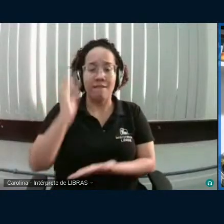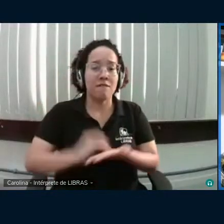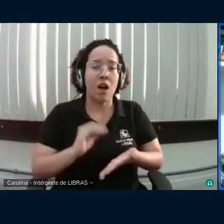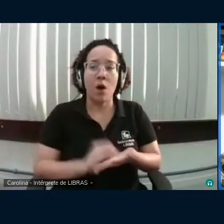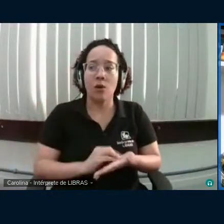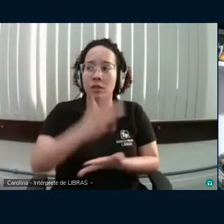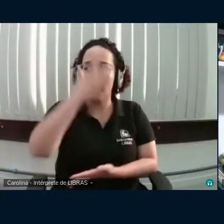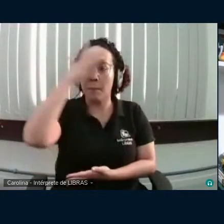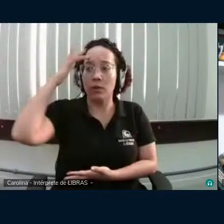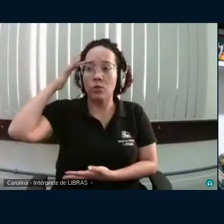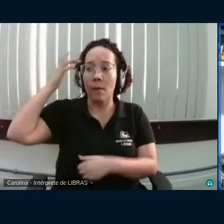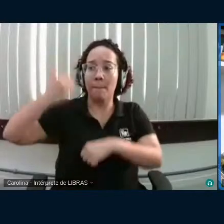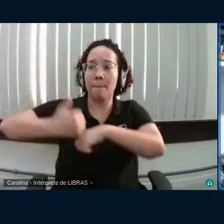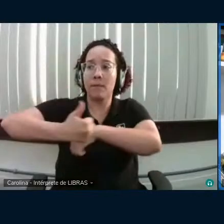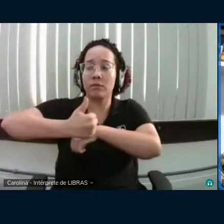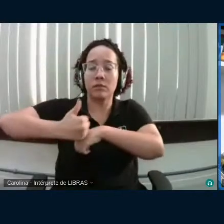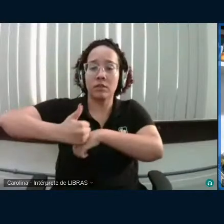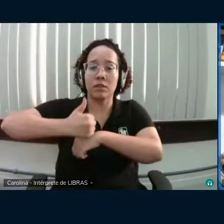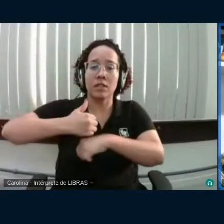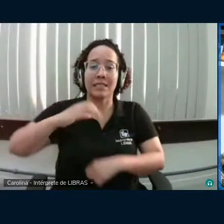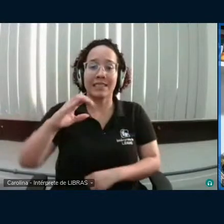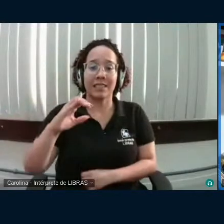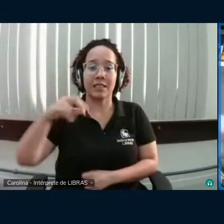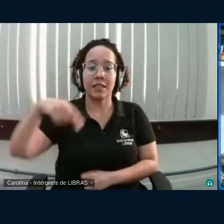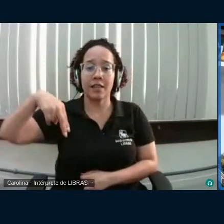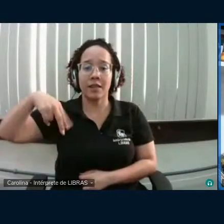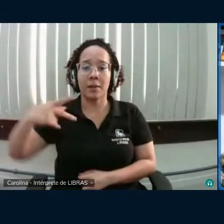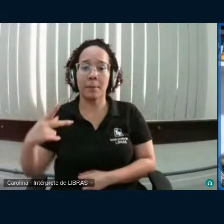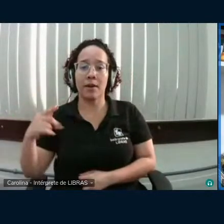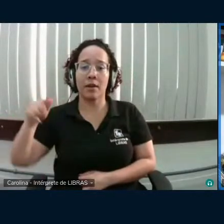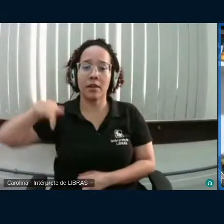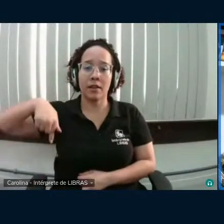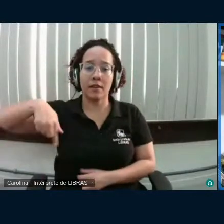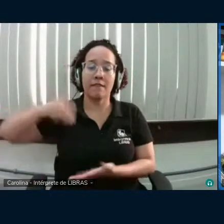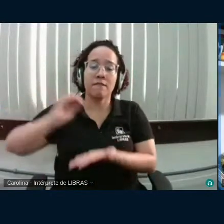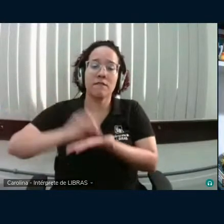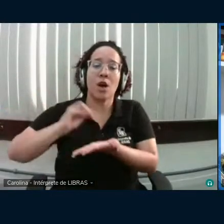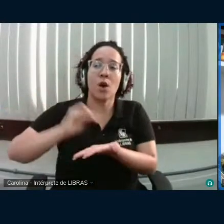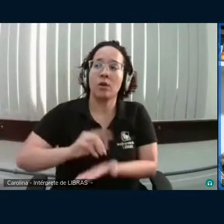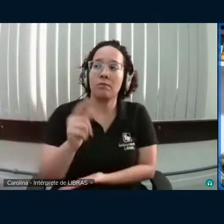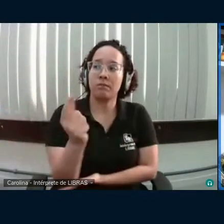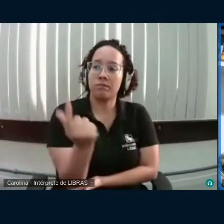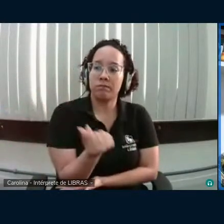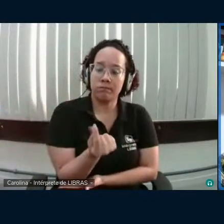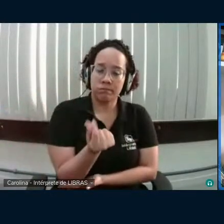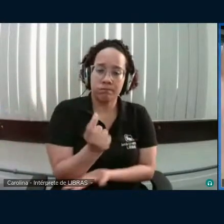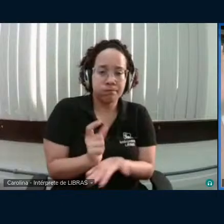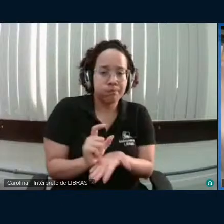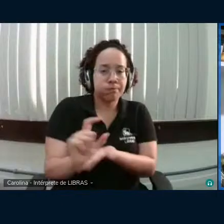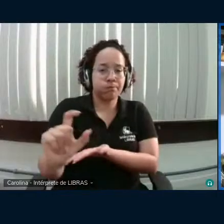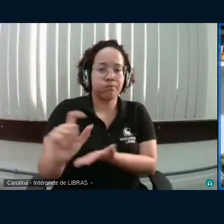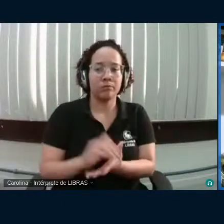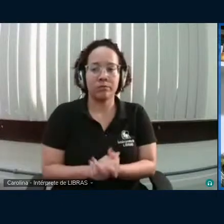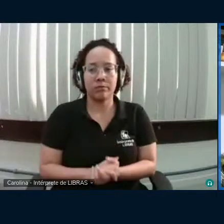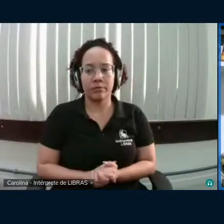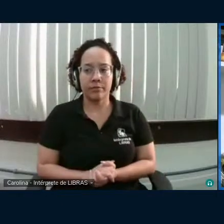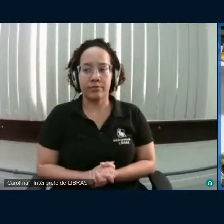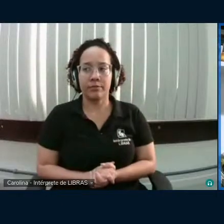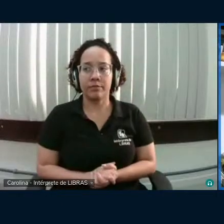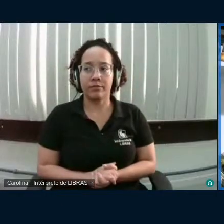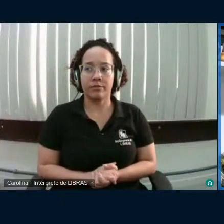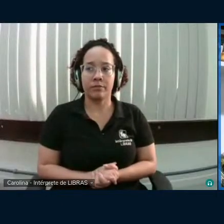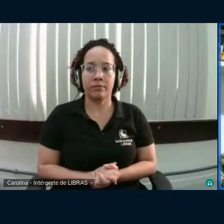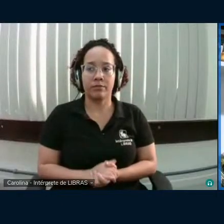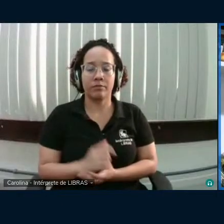CNPq. Entende? Porque vai havendo um desinvestimento, né? E deslocando o investimento para outras